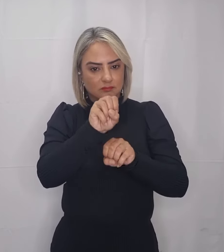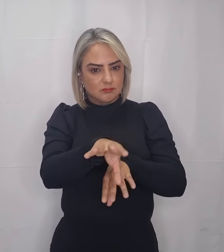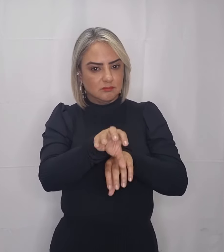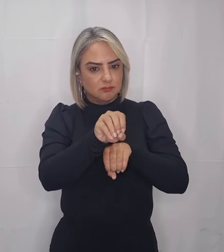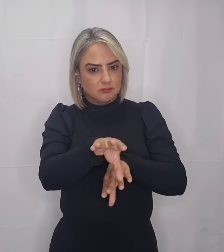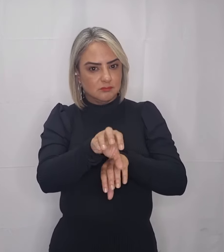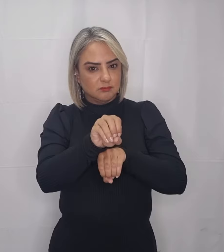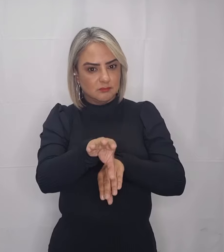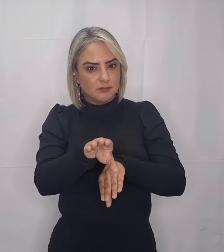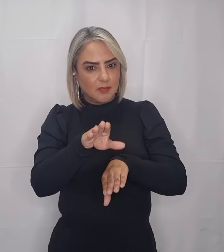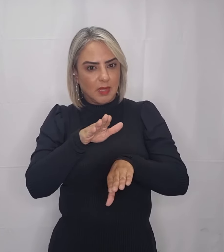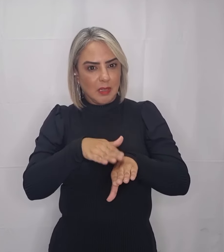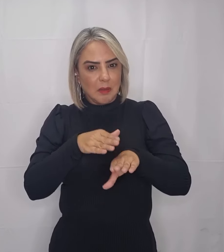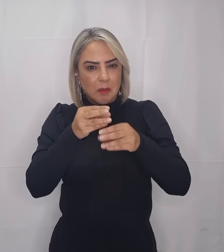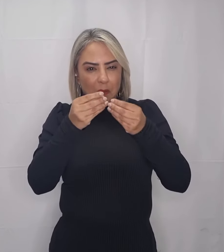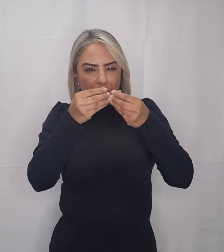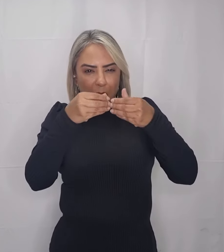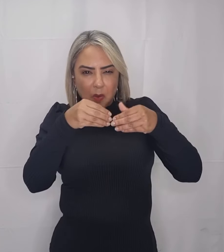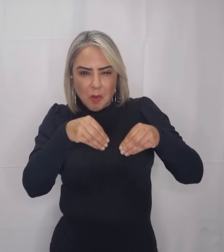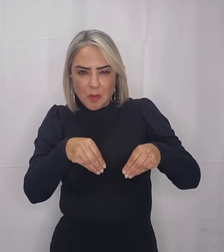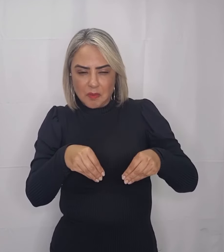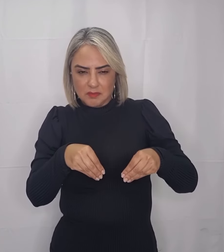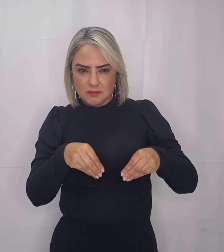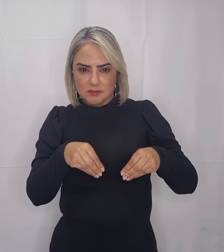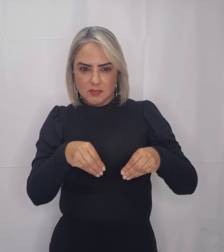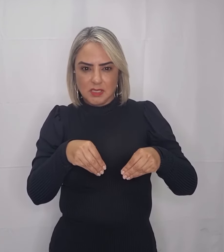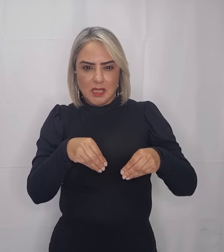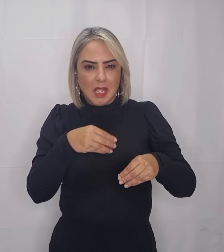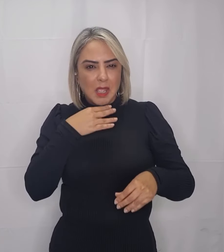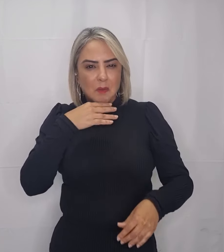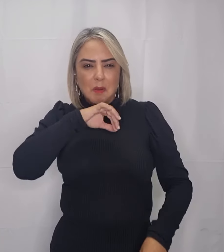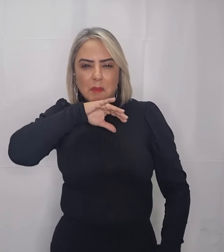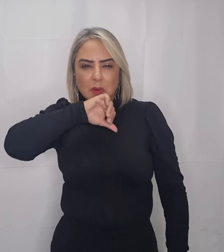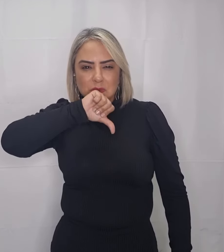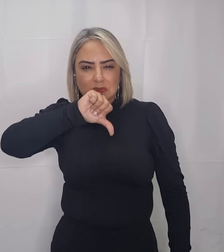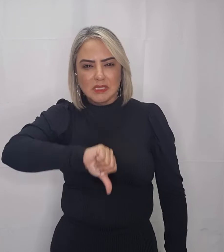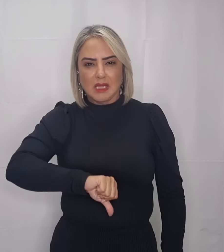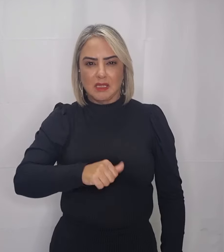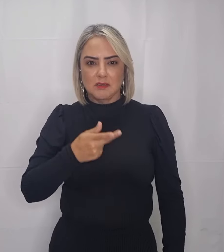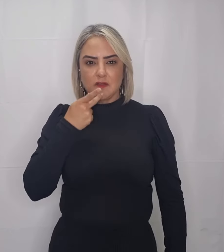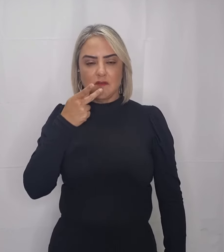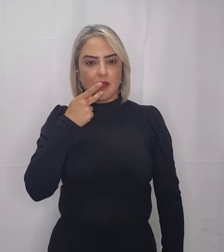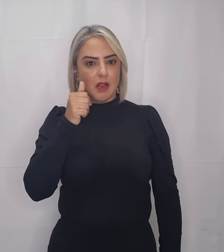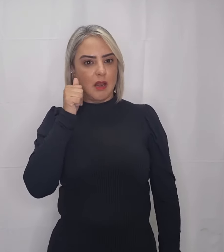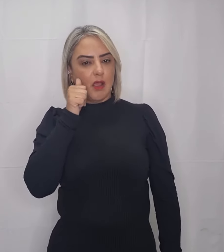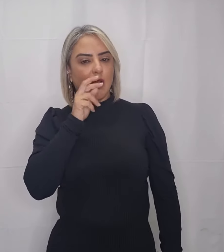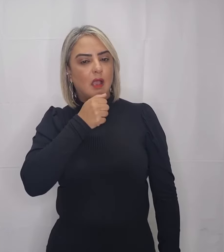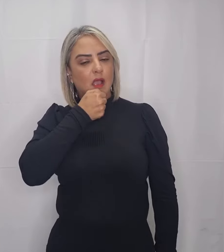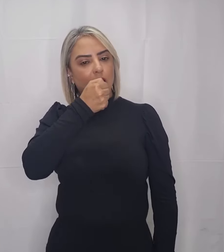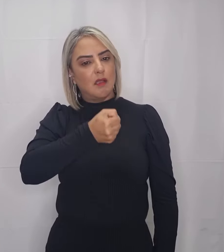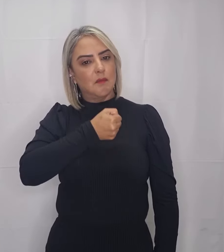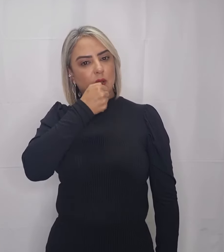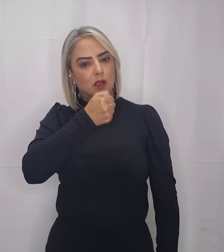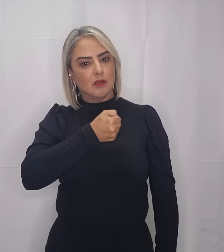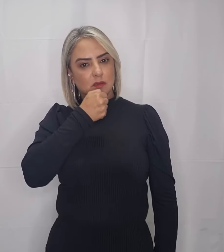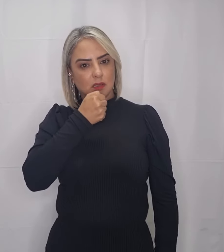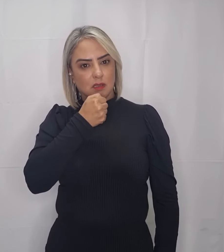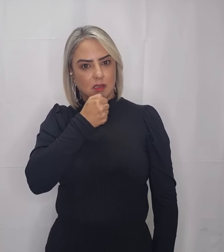mais precarizado. Uma perversidade, disse a reportagem da Rede Brasil Atual,